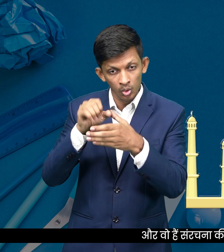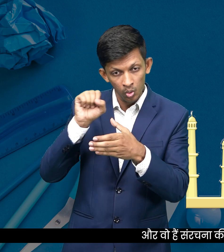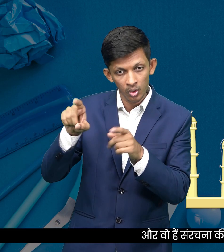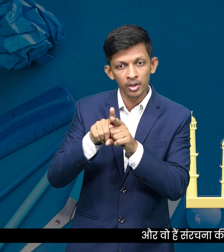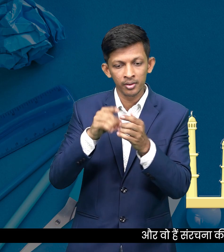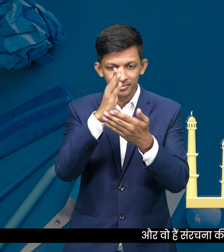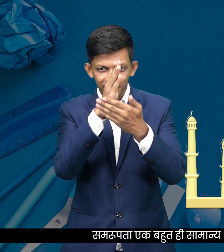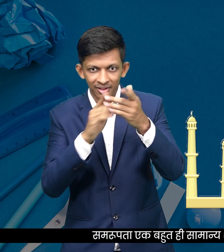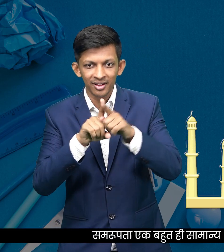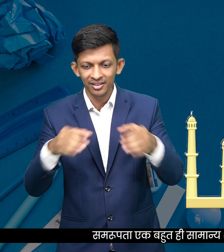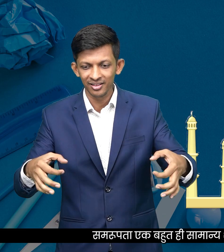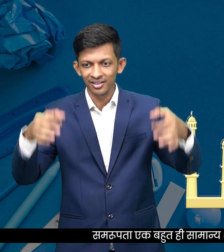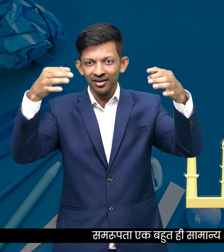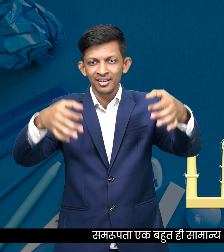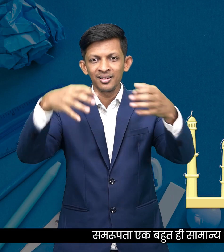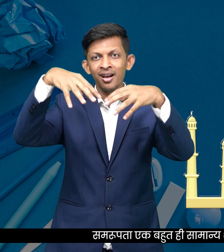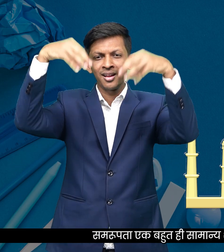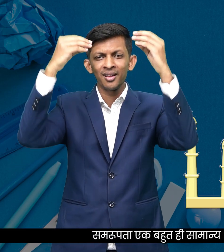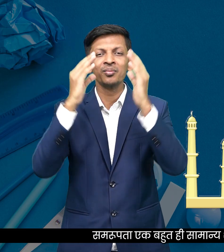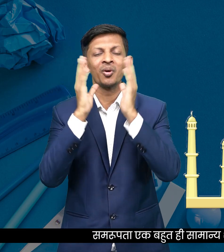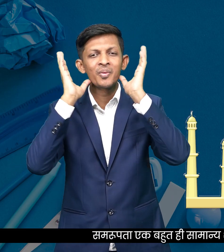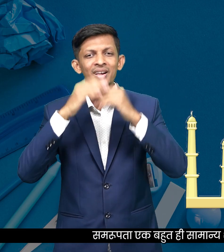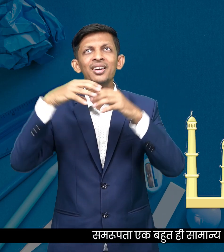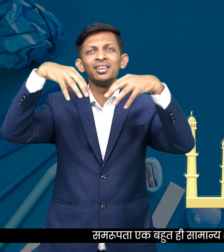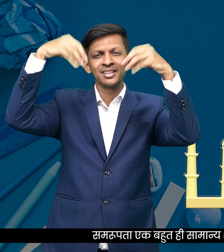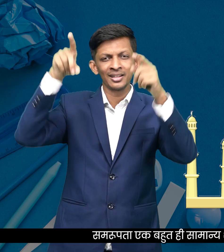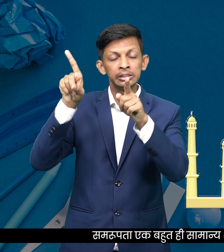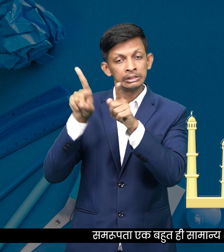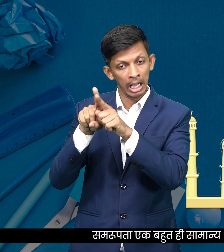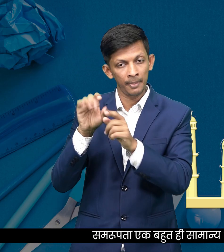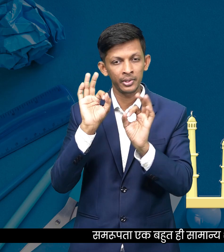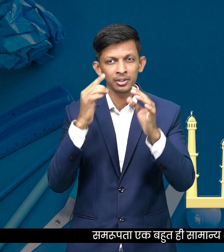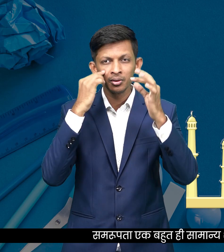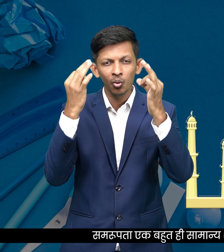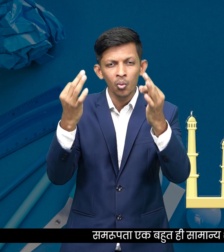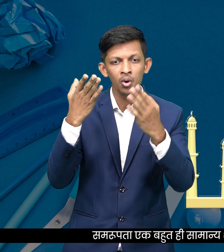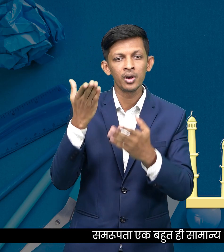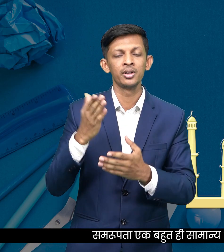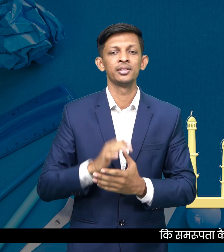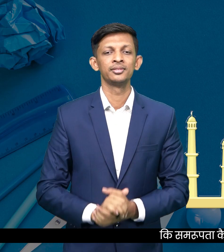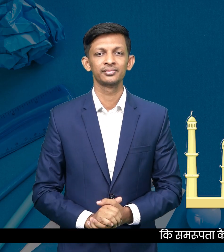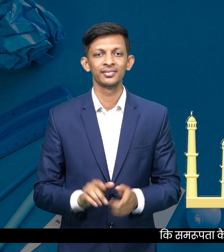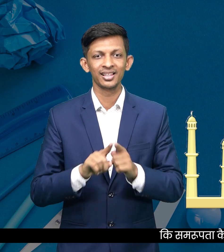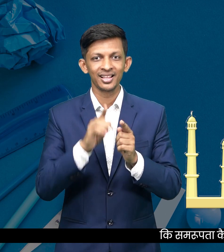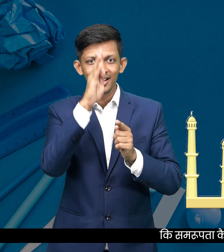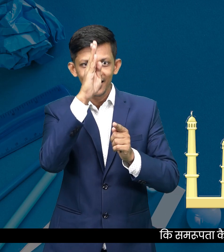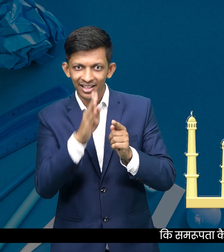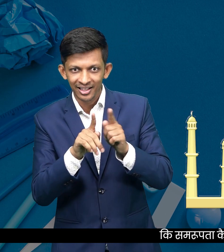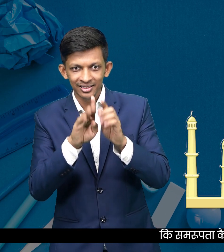समरूपता। समरूपता एक बहुत ही सामान्य शब्द है, लेकिन क्या आप जानते हैं कि समरूपता कैसे काम करती